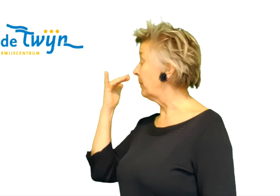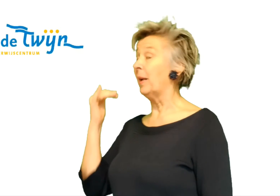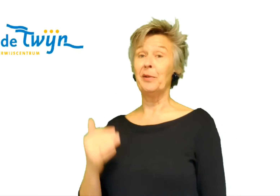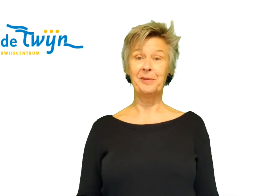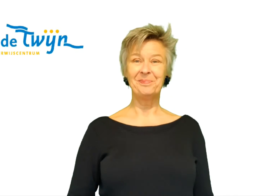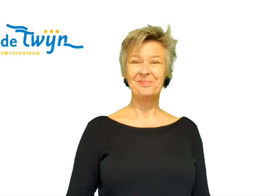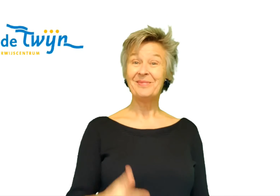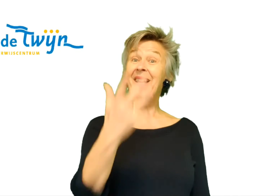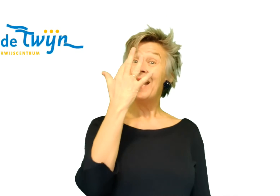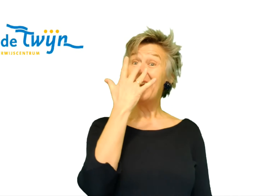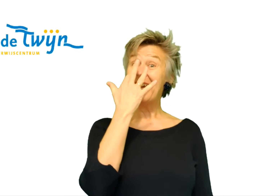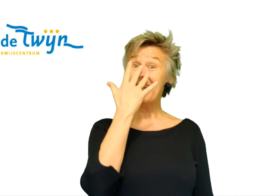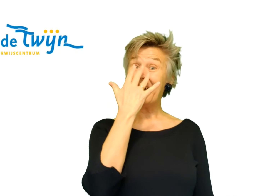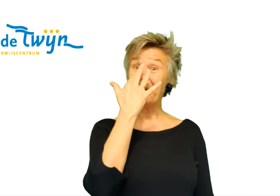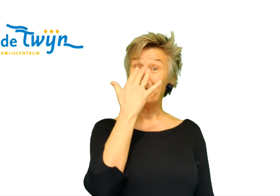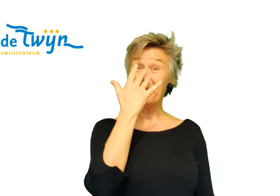karnemelk. Karnemelk.